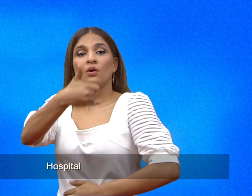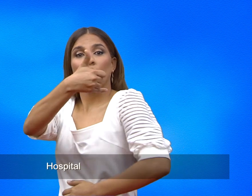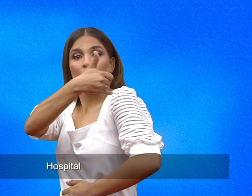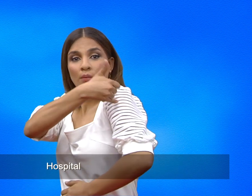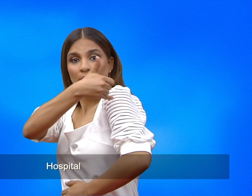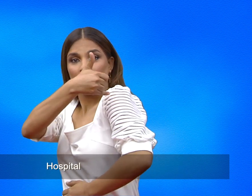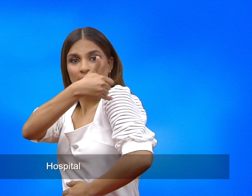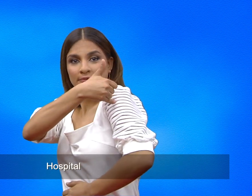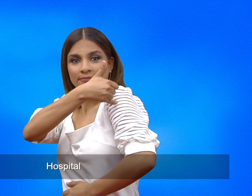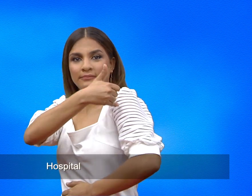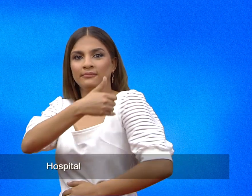hospital